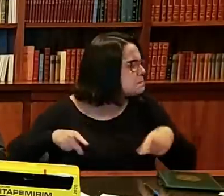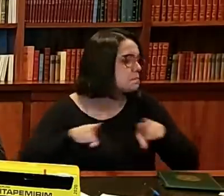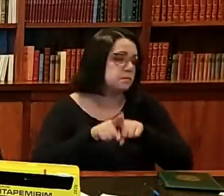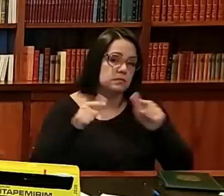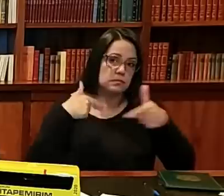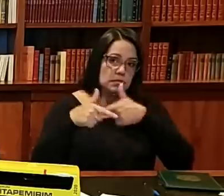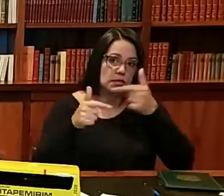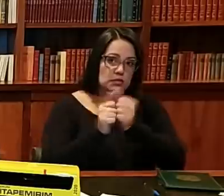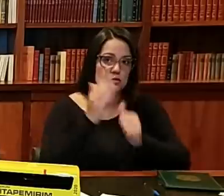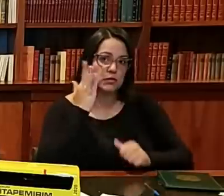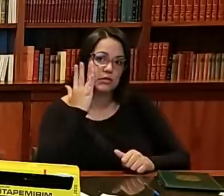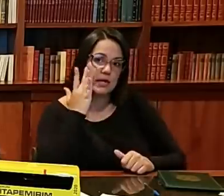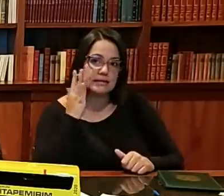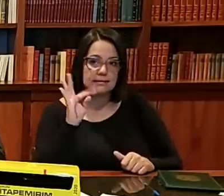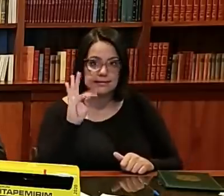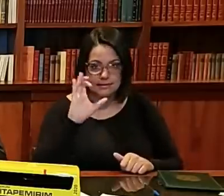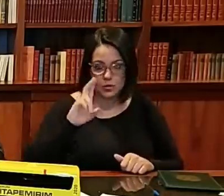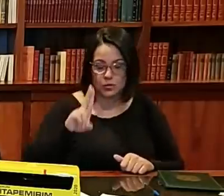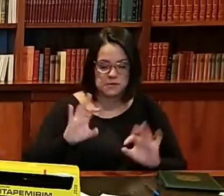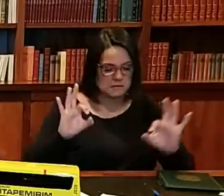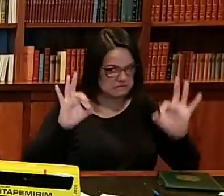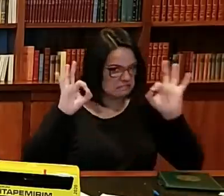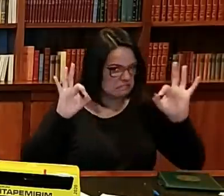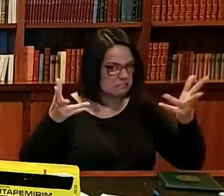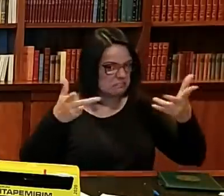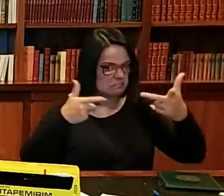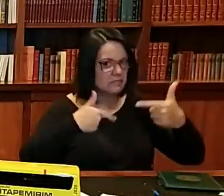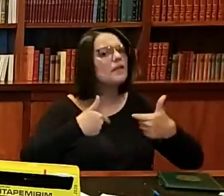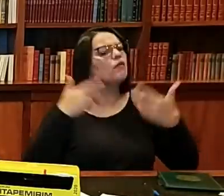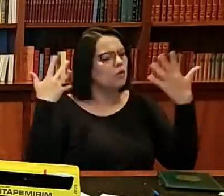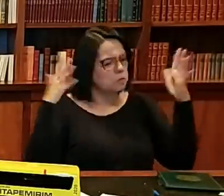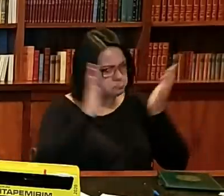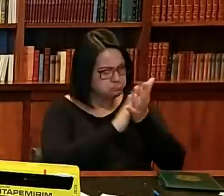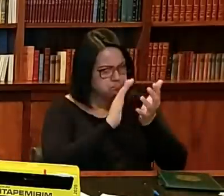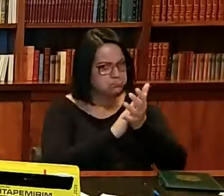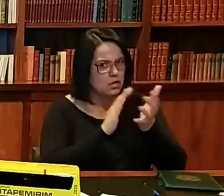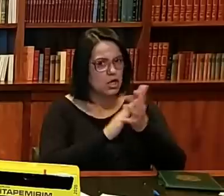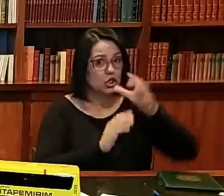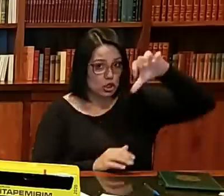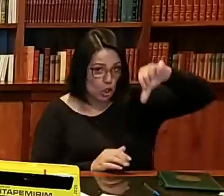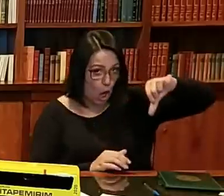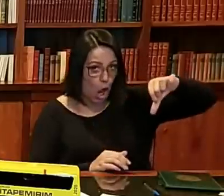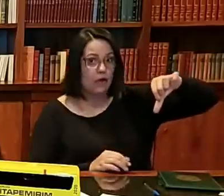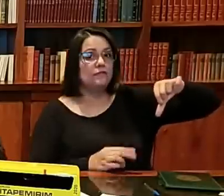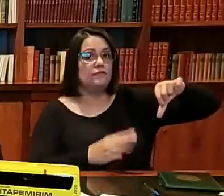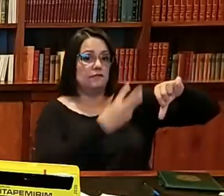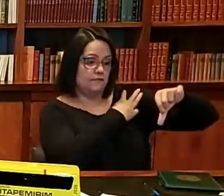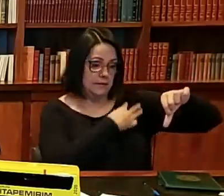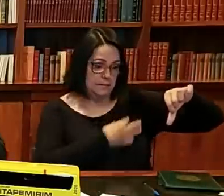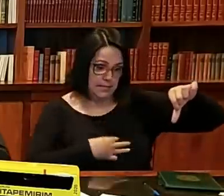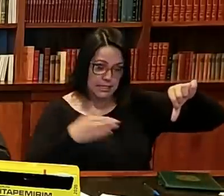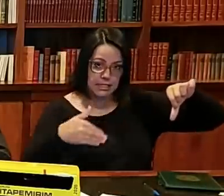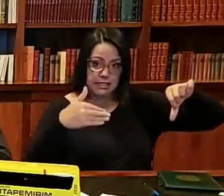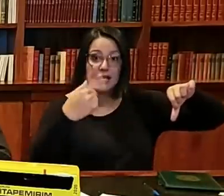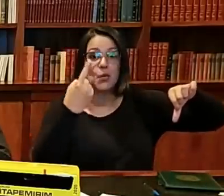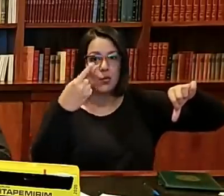governo. O TCU tem sido excepcional. Vamos elogiar os nove ministros. Agora tem um novo agora, né, a partir de